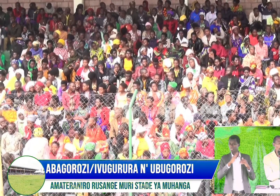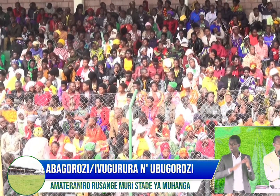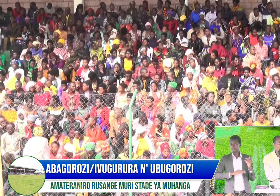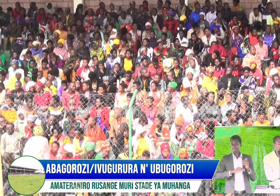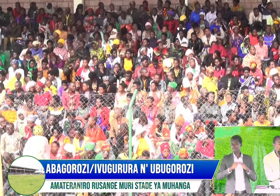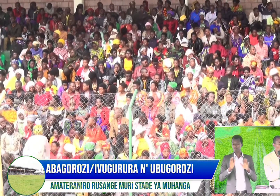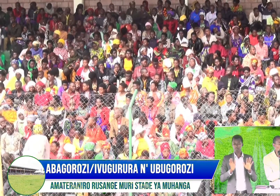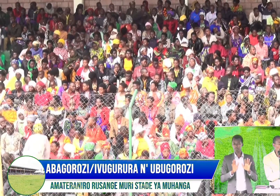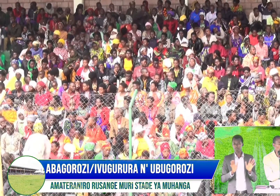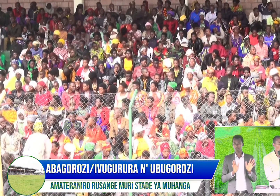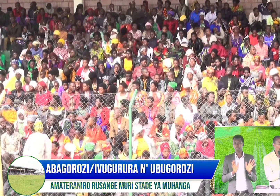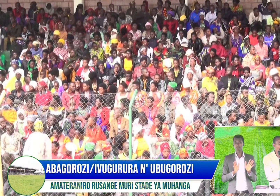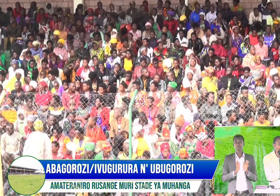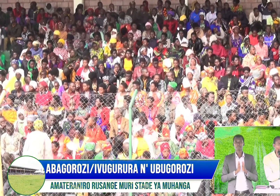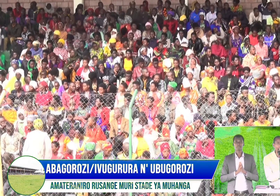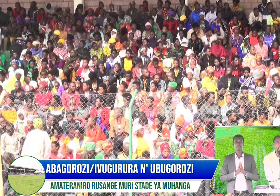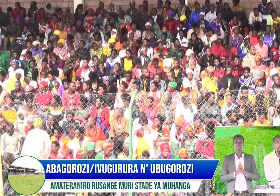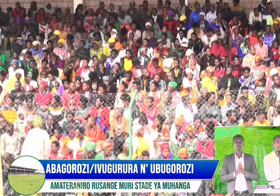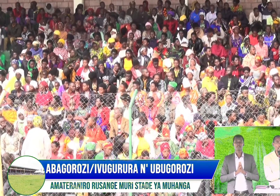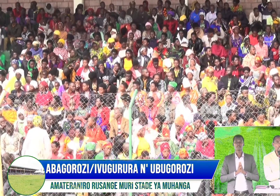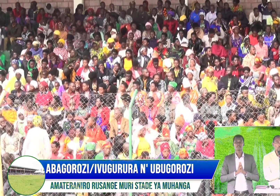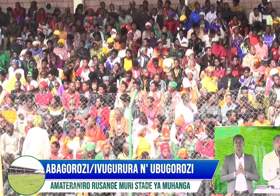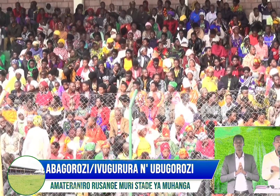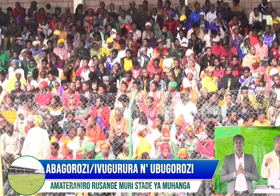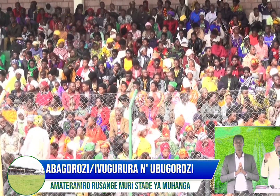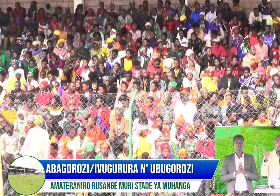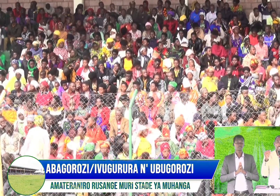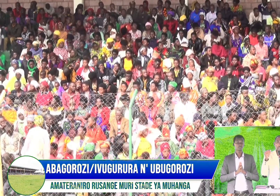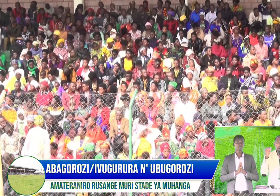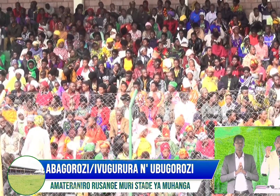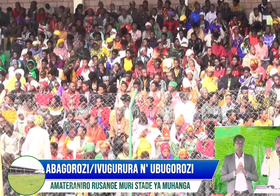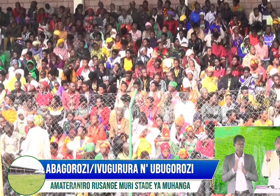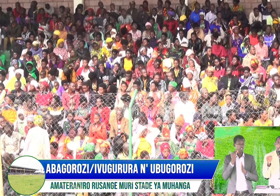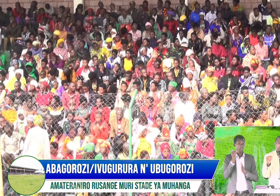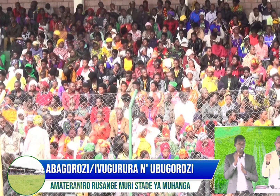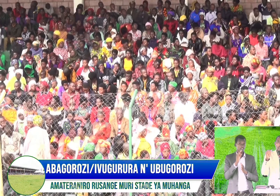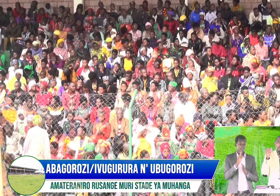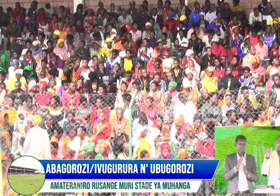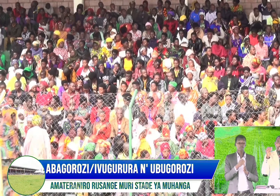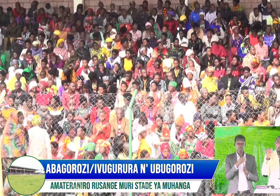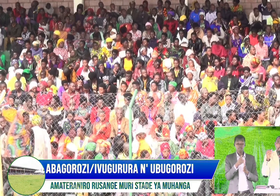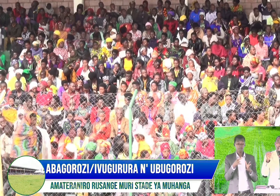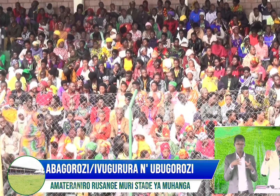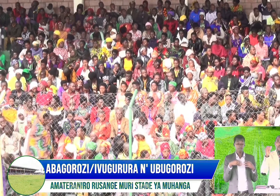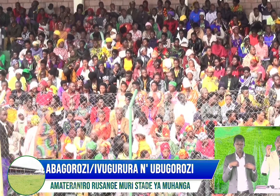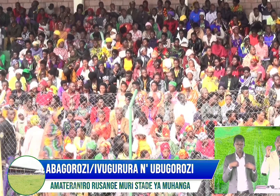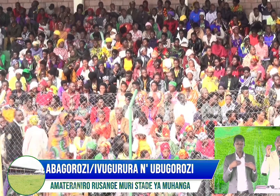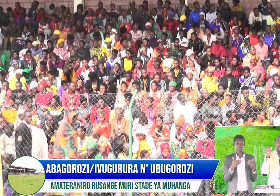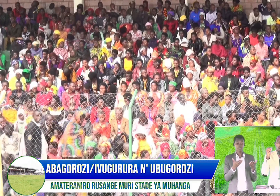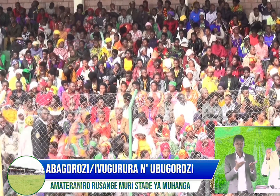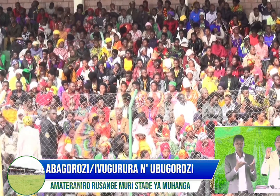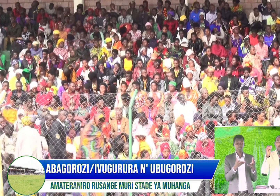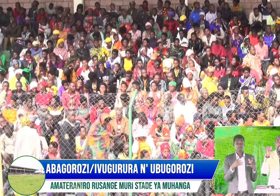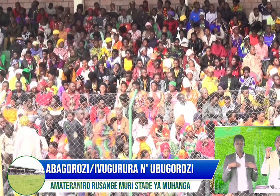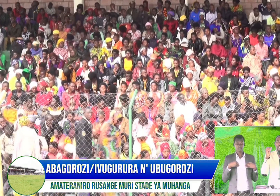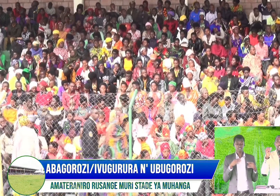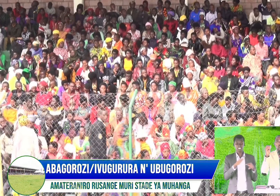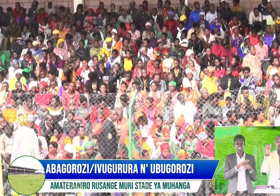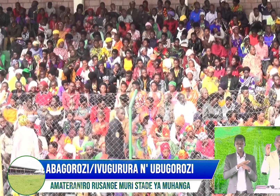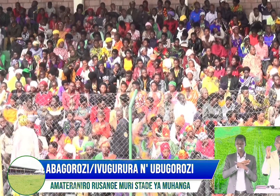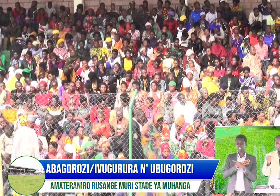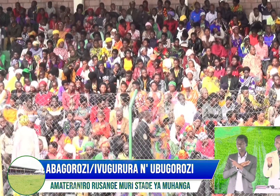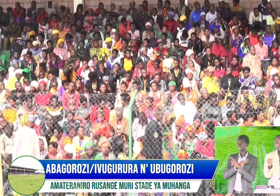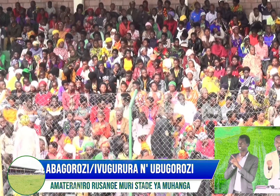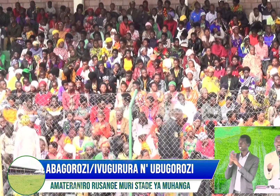ntabwo mwakwinjira kwemererwa ahangaha kuko muramutse mubyemeye imibereho yanyu yazarogoye